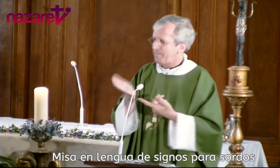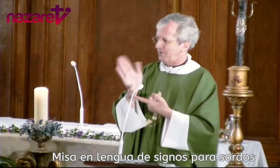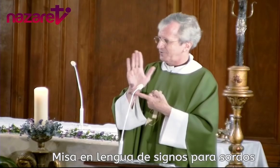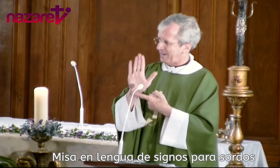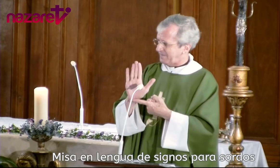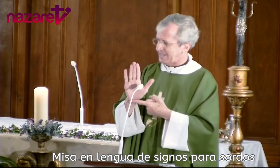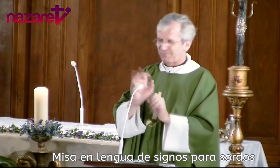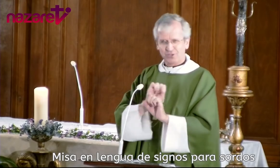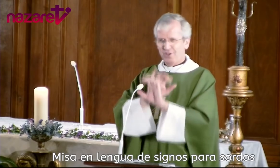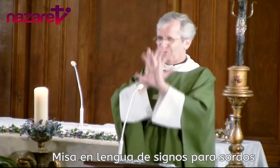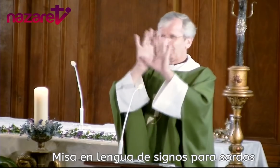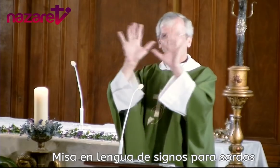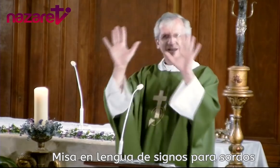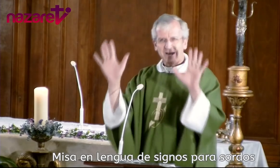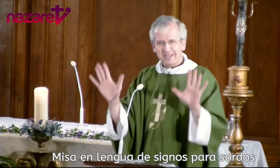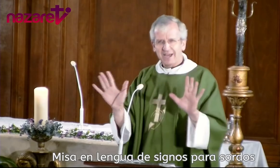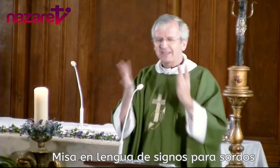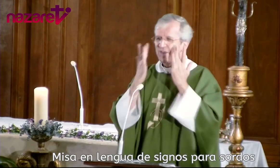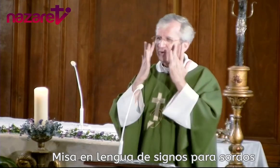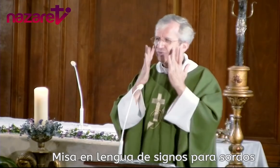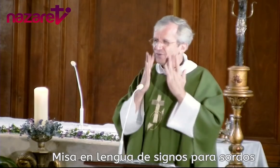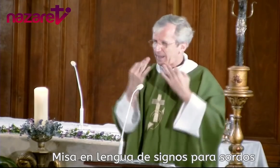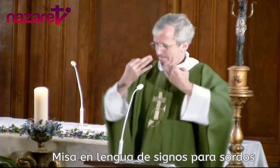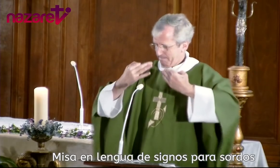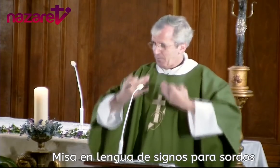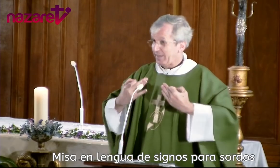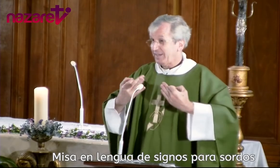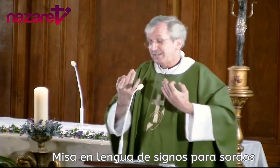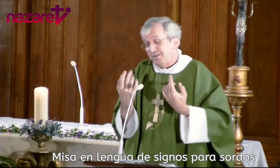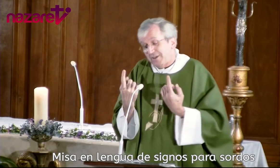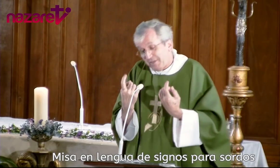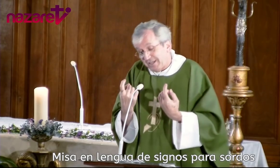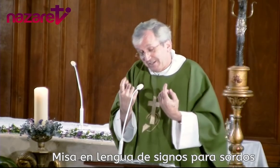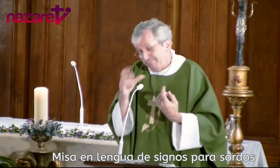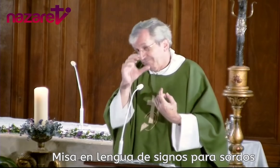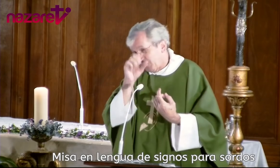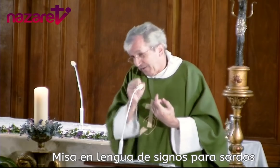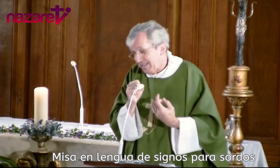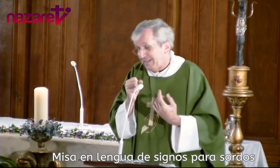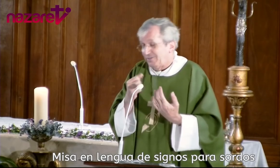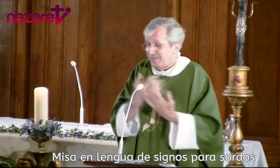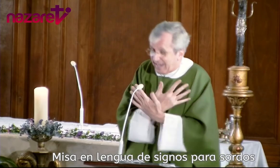nos manifestamos con toda claridad, con toda pureza, sino que a veces nos falta, nos